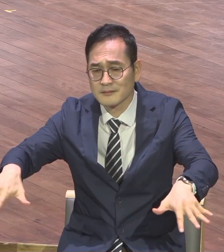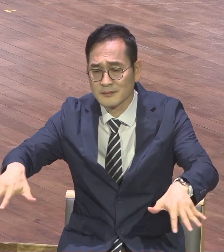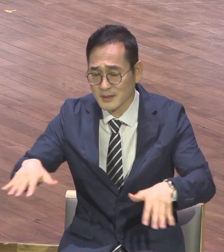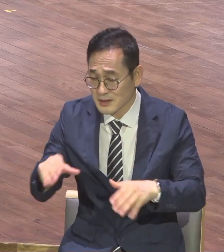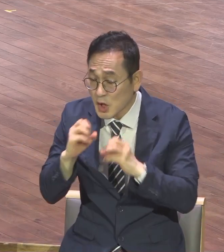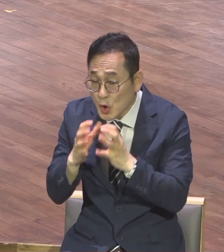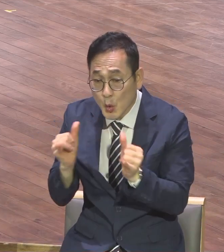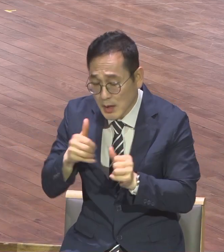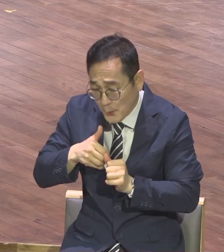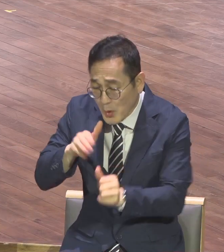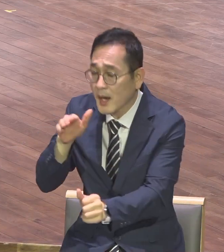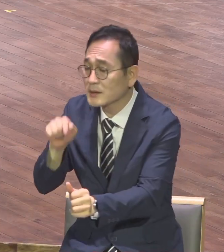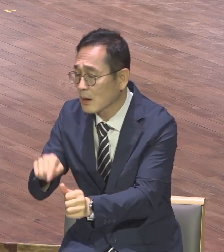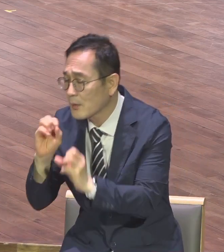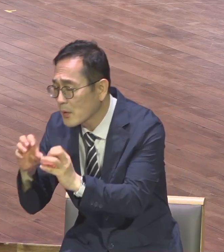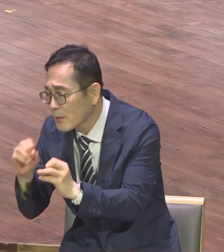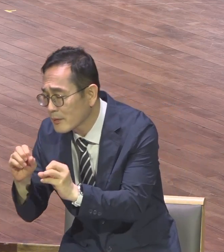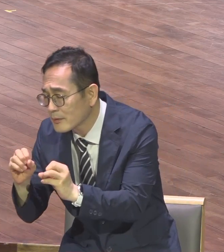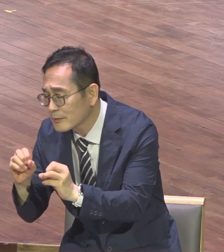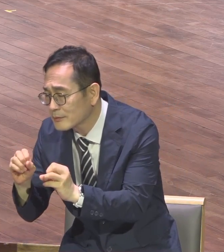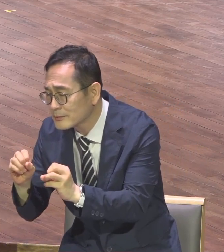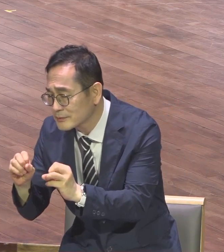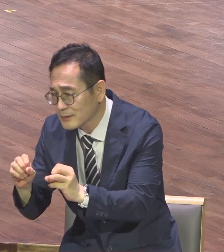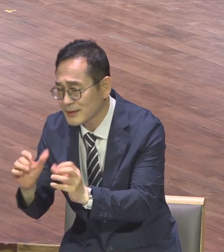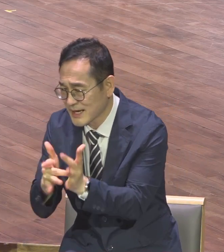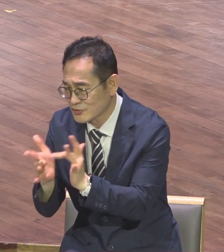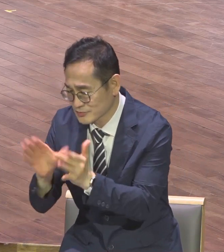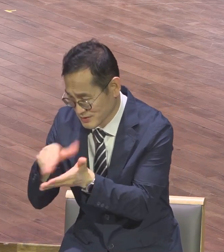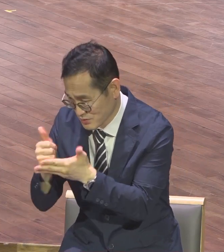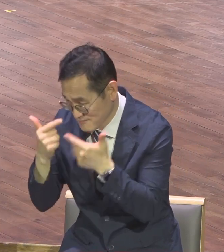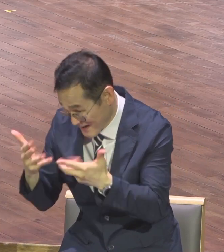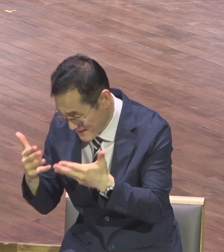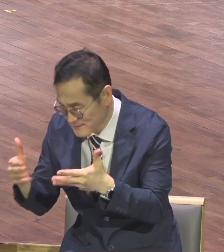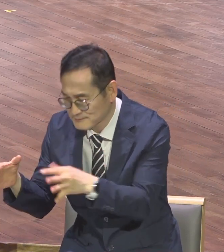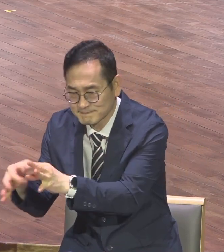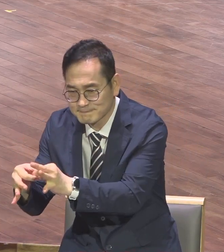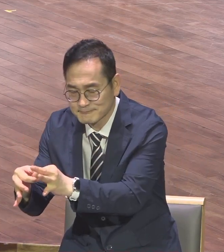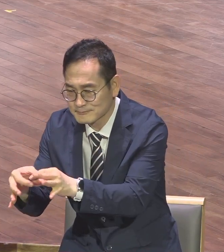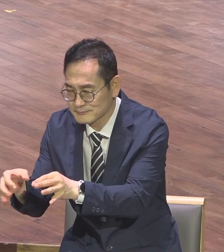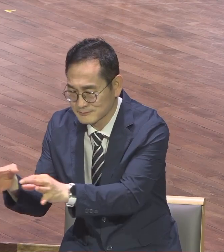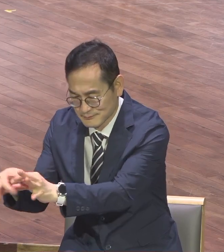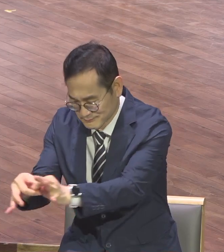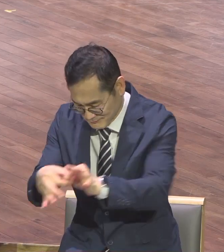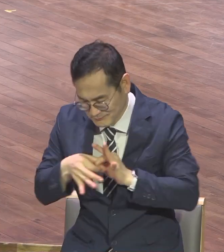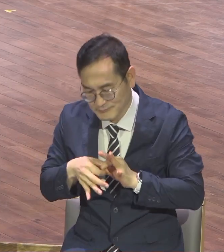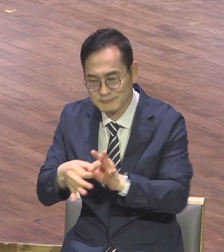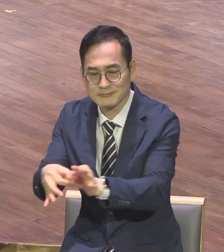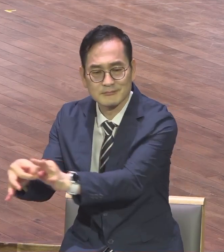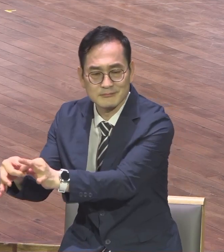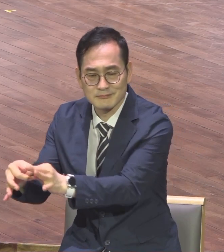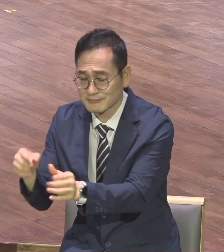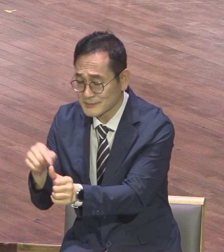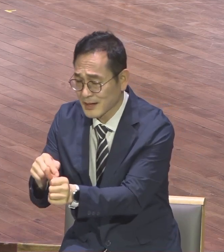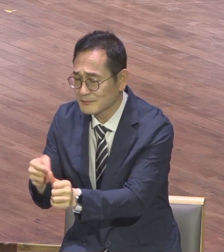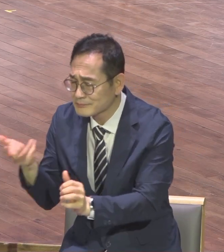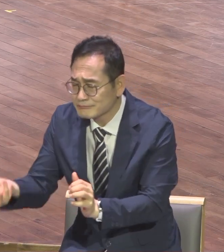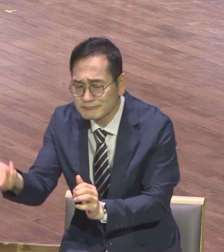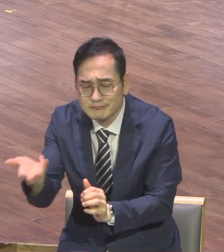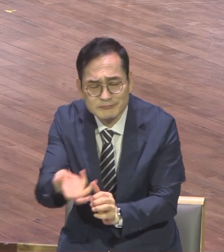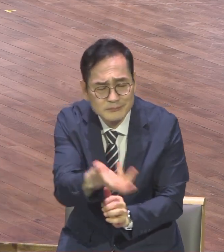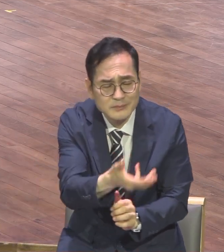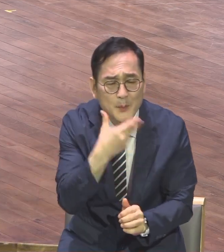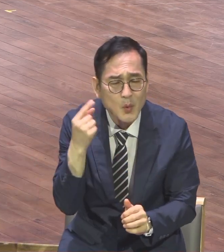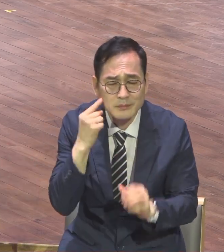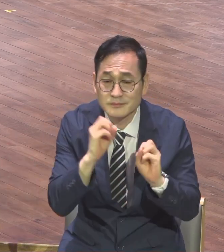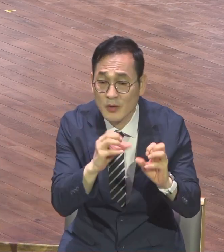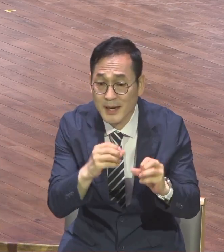말이에요. 그럼 이런 사명 가지고 이 사명 가지고 하나님 앞에서 정말 그 현장에서 이 바울의 이 망대